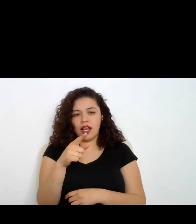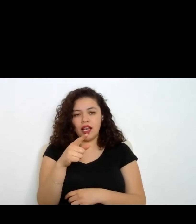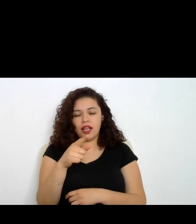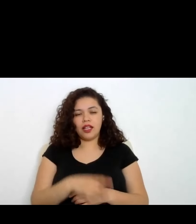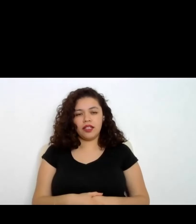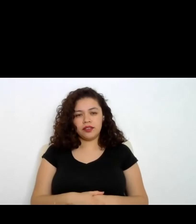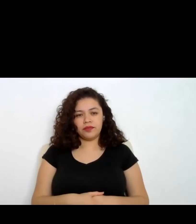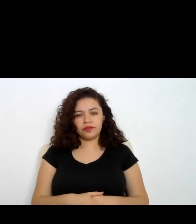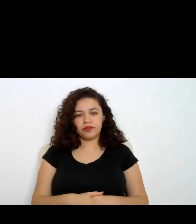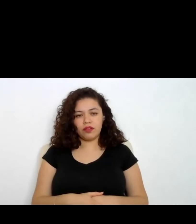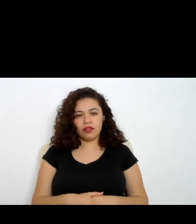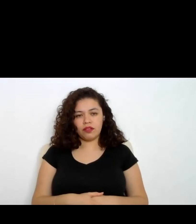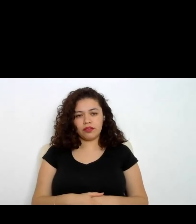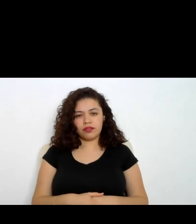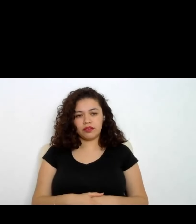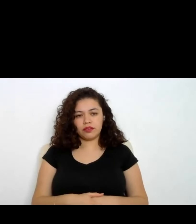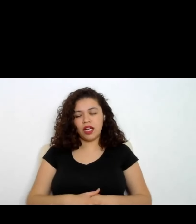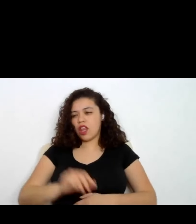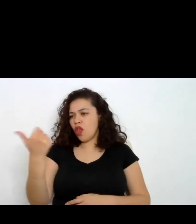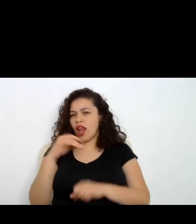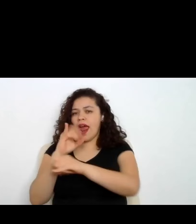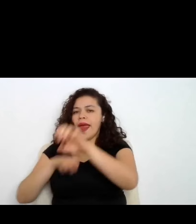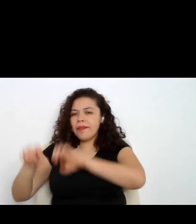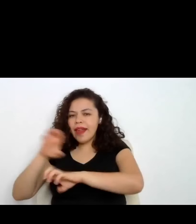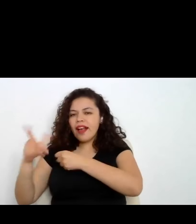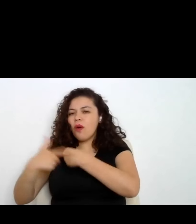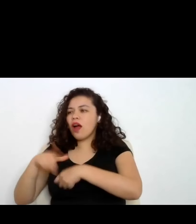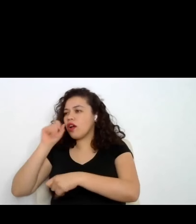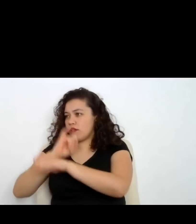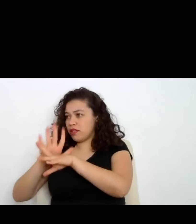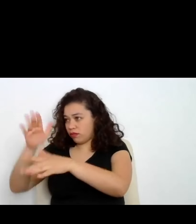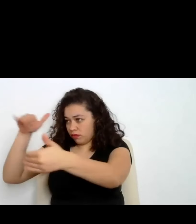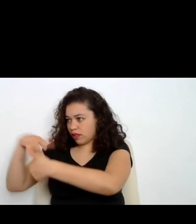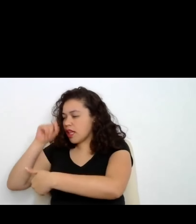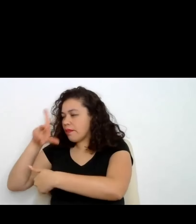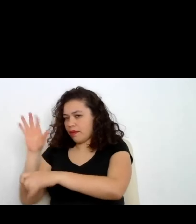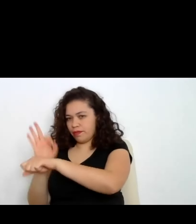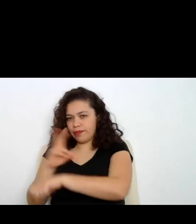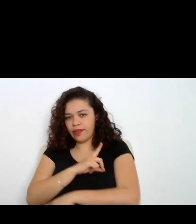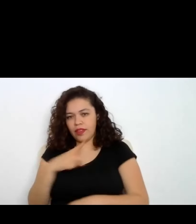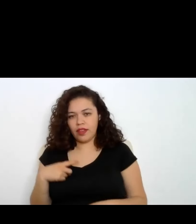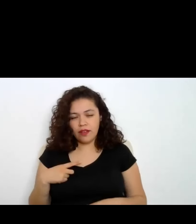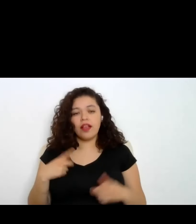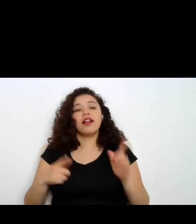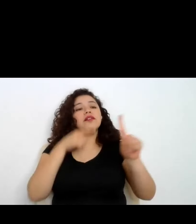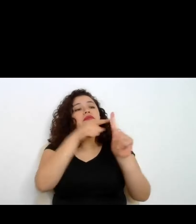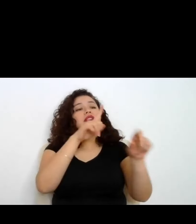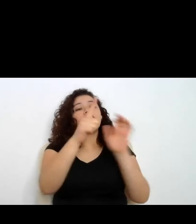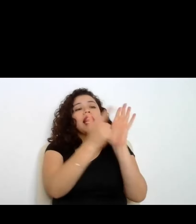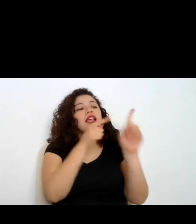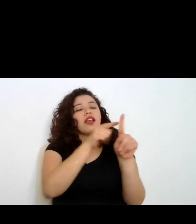vez de otros particulares. Y bueno, el objetivo de la ley es proteger precisamente